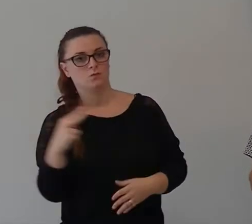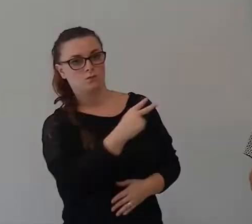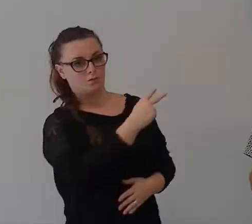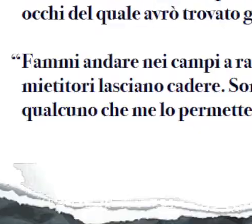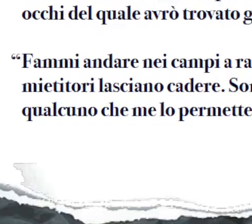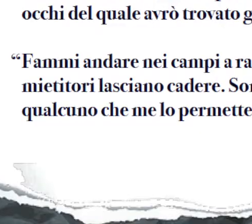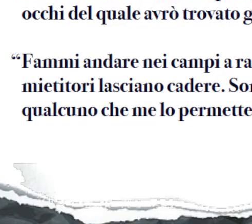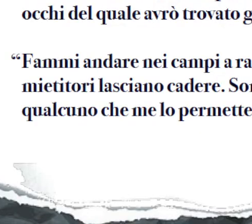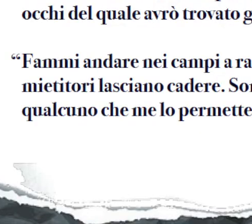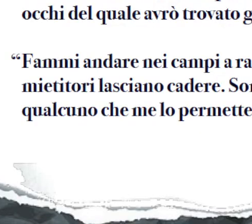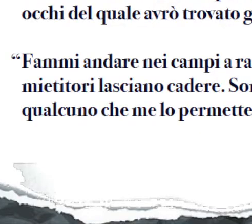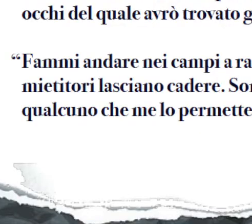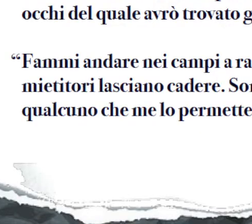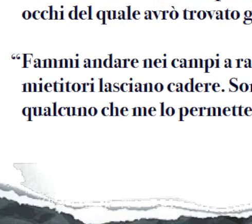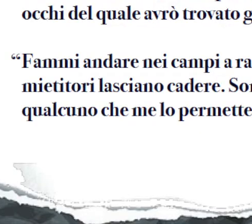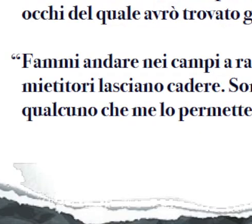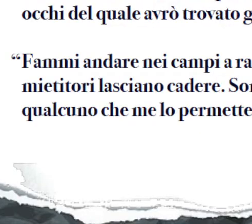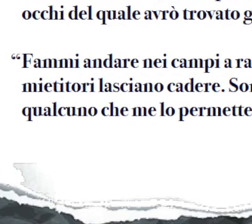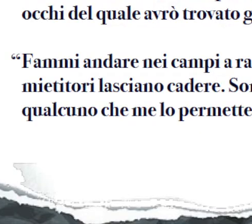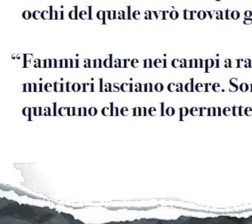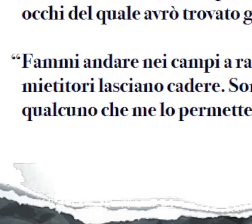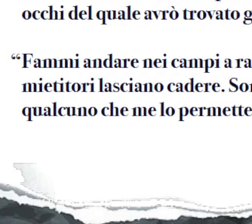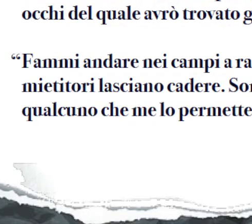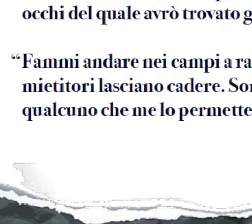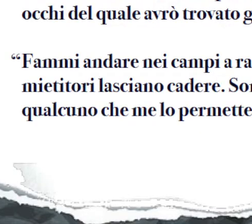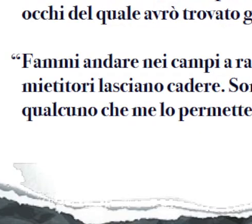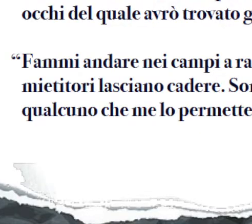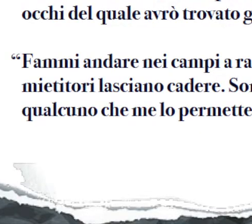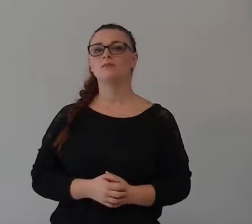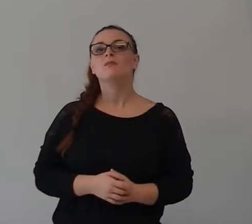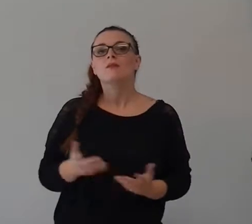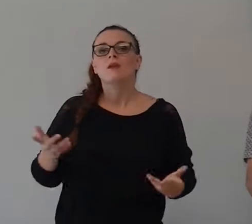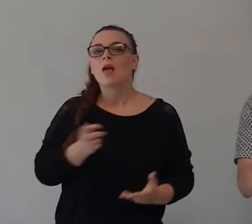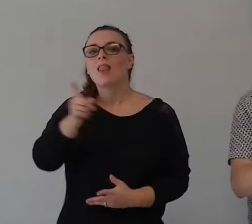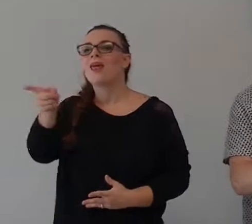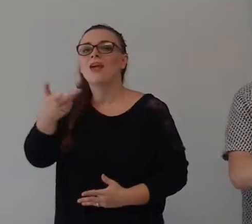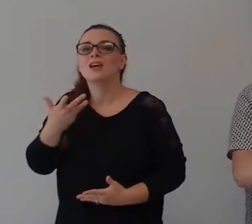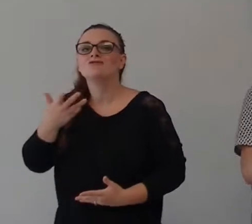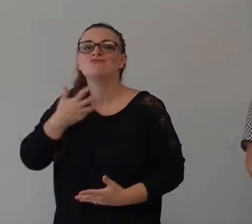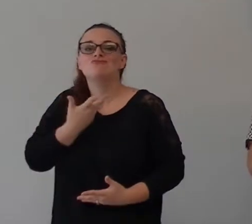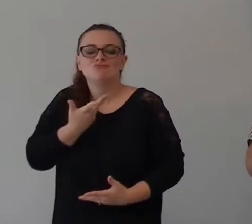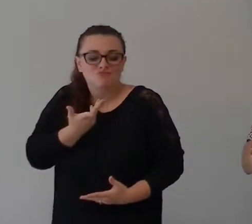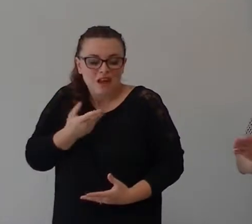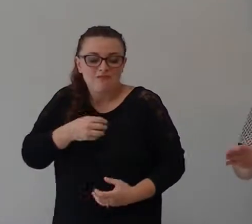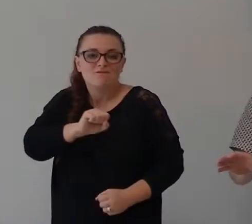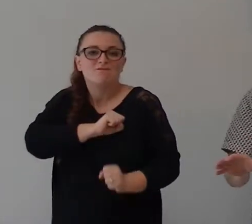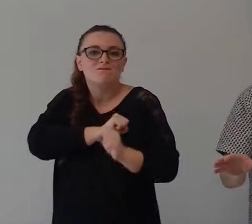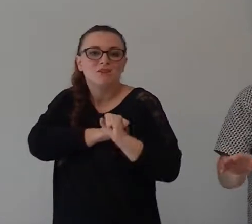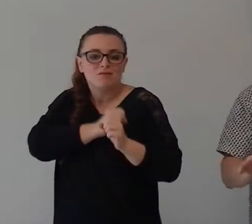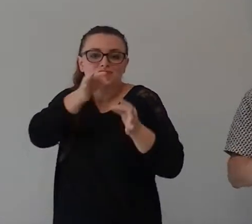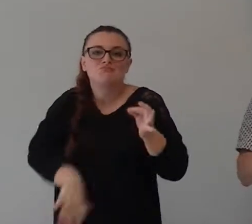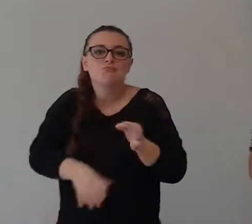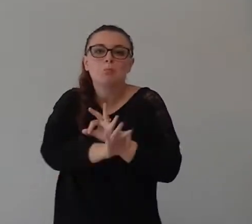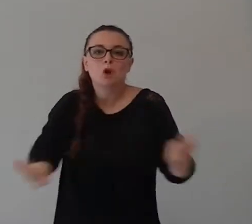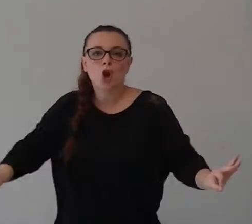fittori lasciano cadere, sono sicura di trovare qualcuno che me lo permetterà. Vedete, lei già c'è fino. E dice: se Dio mi